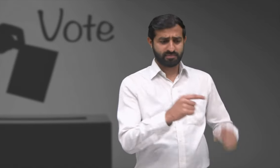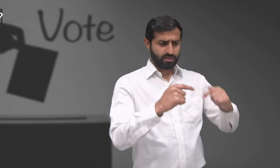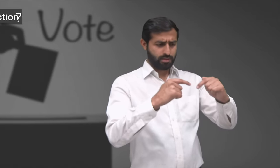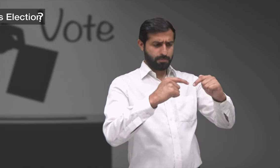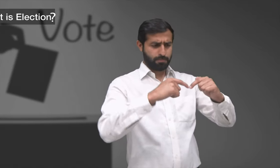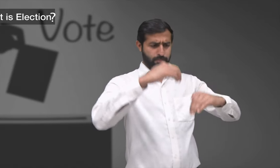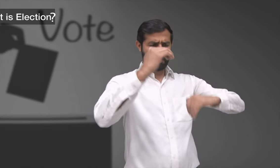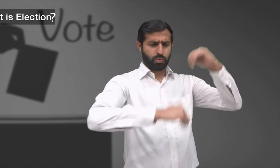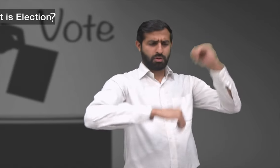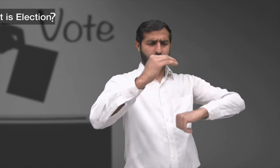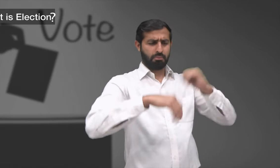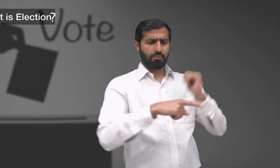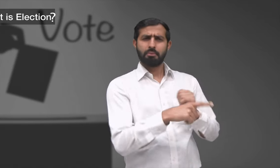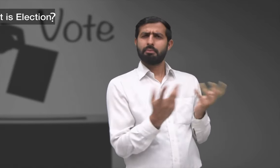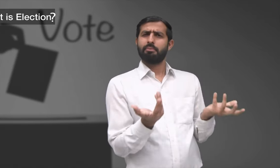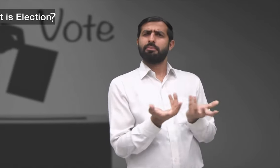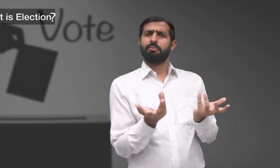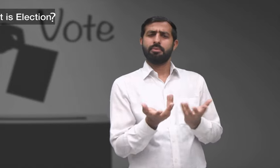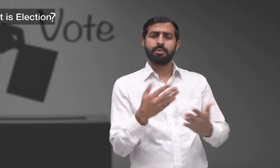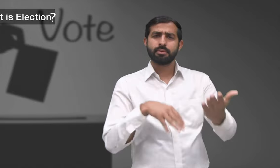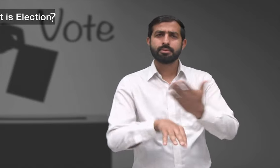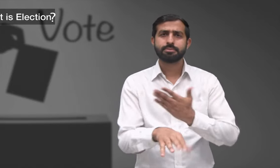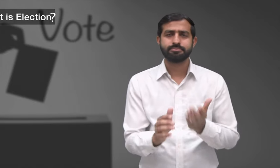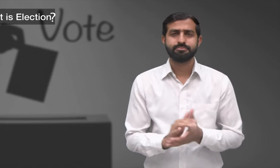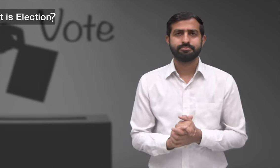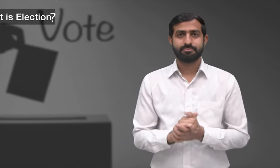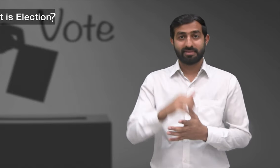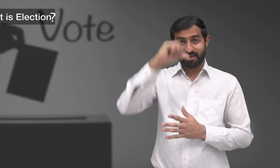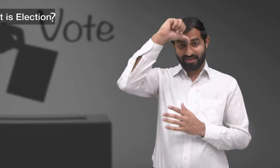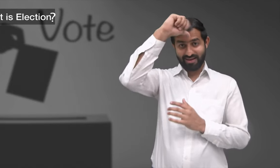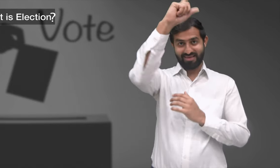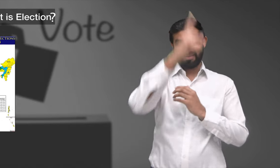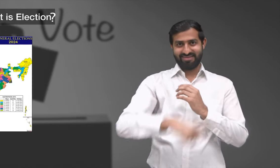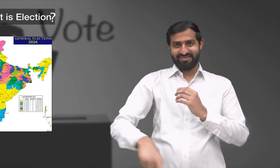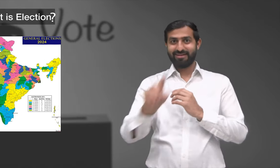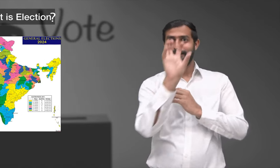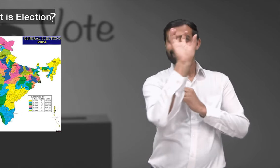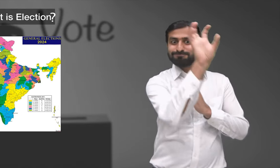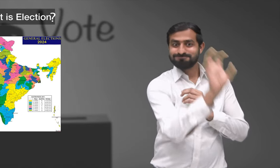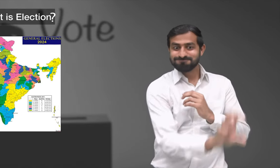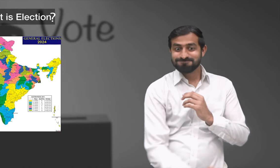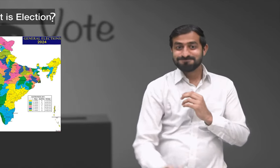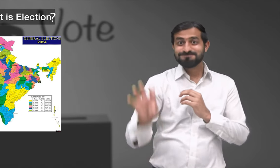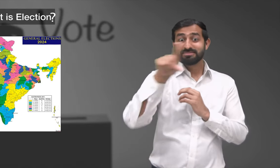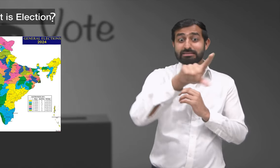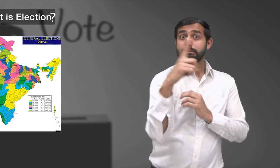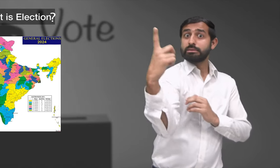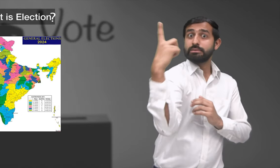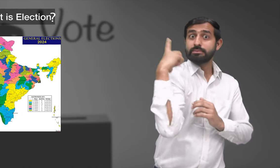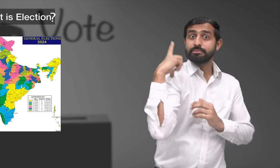है चुनाव क्या होता है भारत देश के विभिन्न